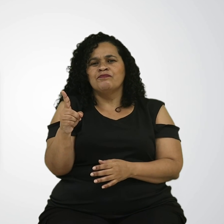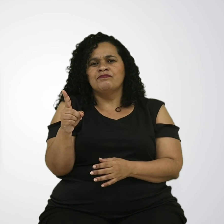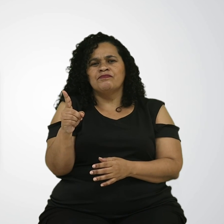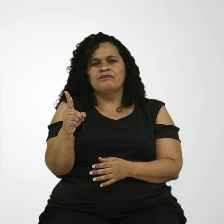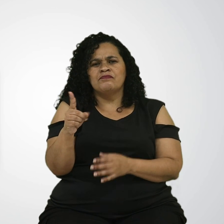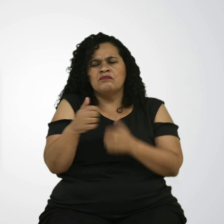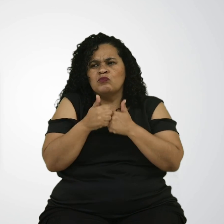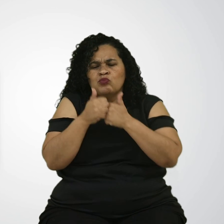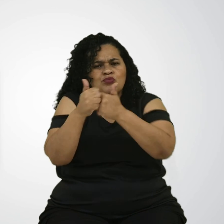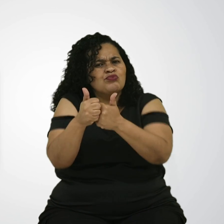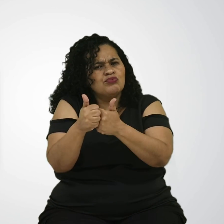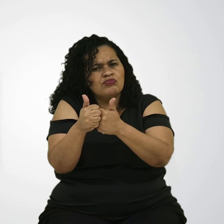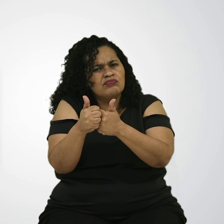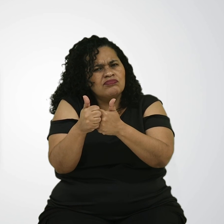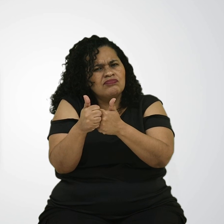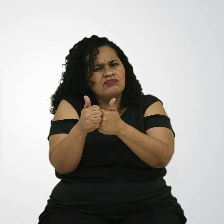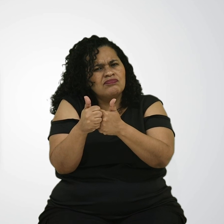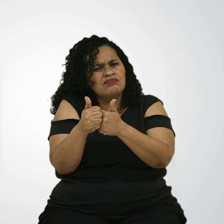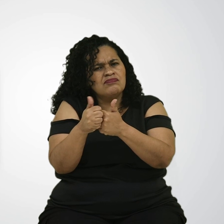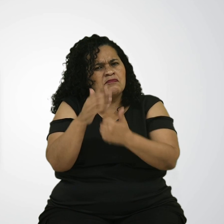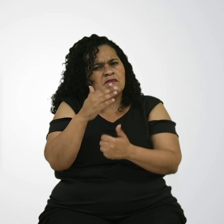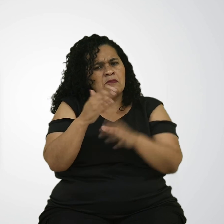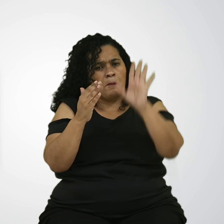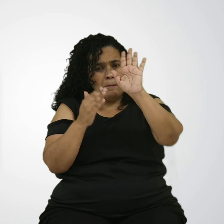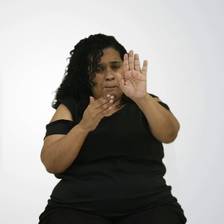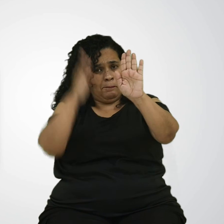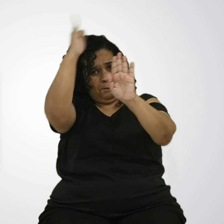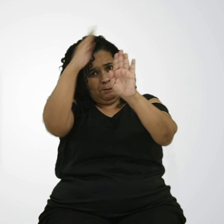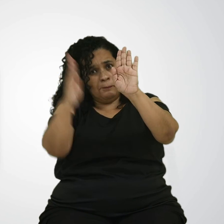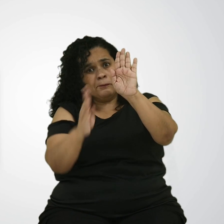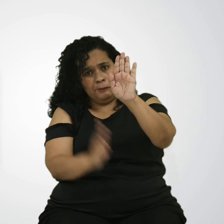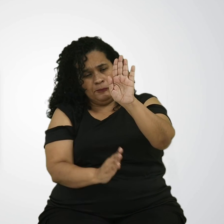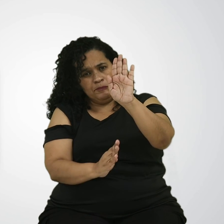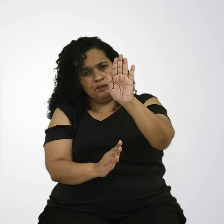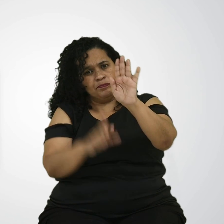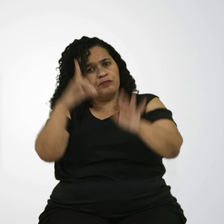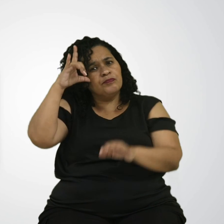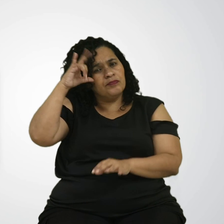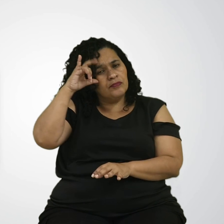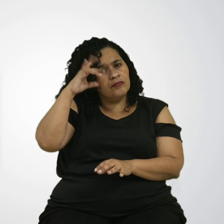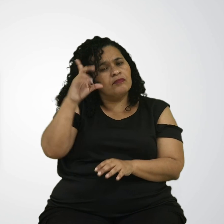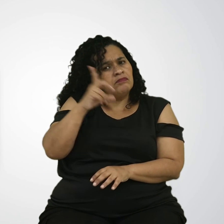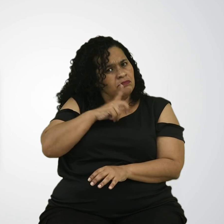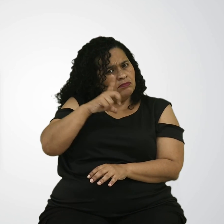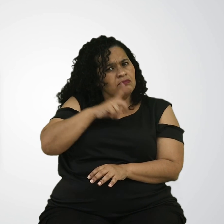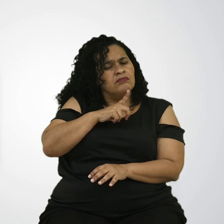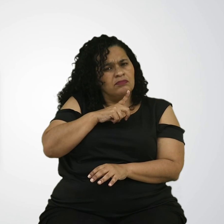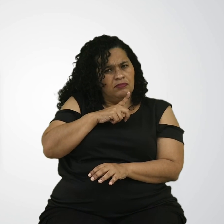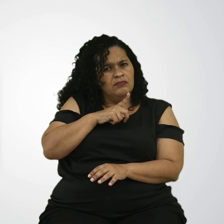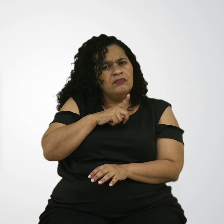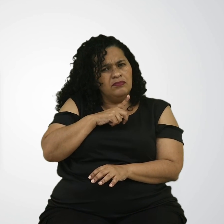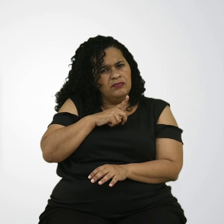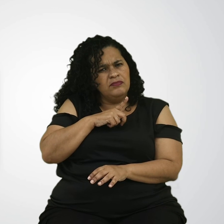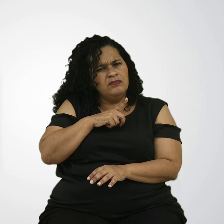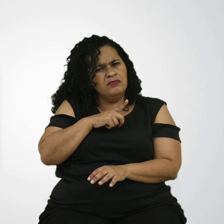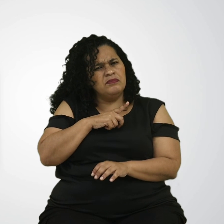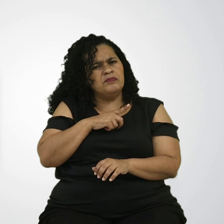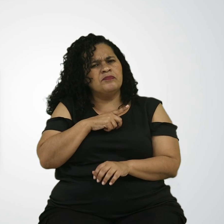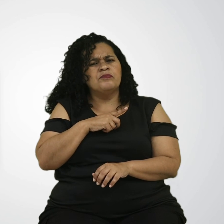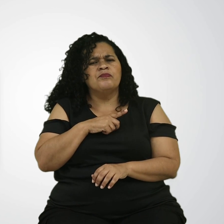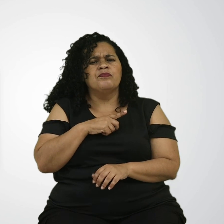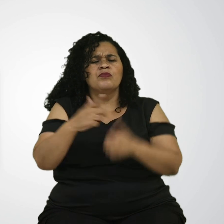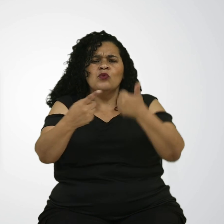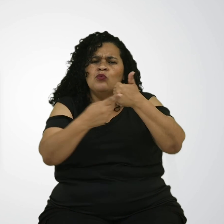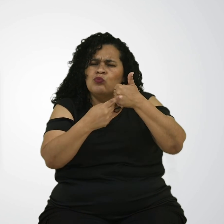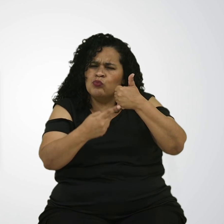segue a Promessista no Instagram, entre lá no Instagram e coloca para seguir, para você ficar